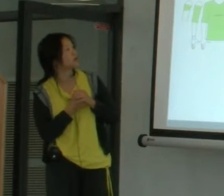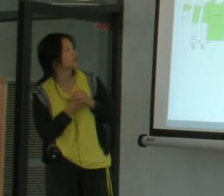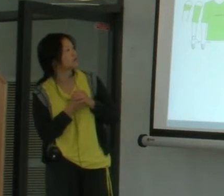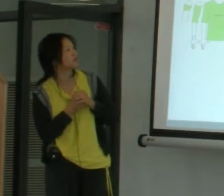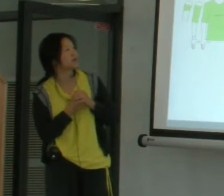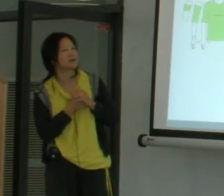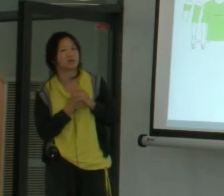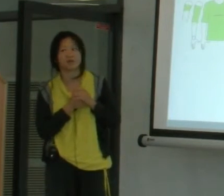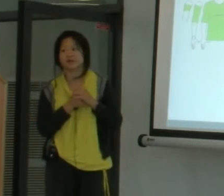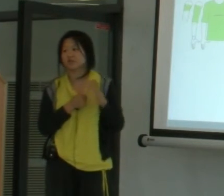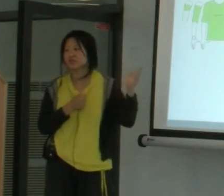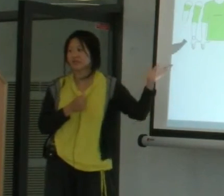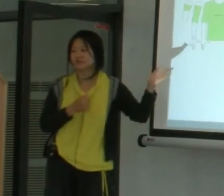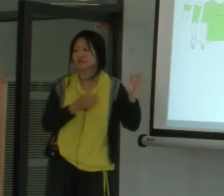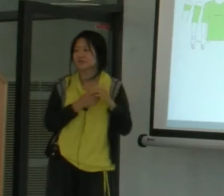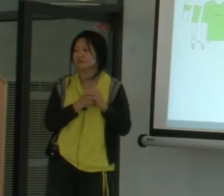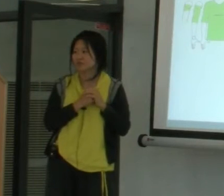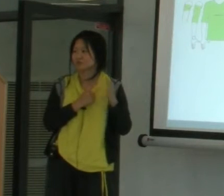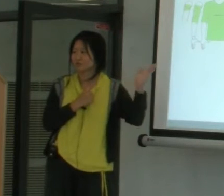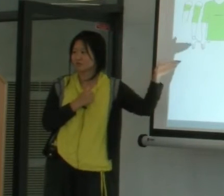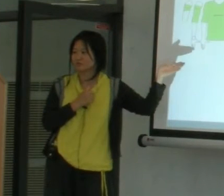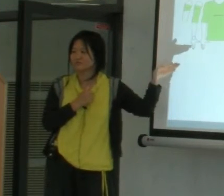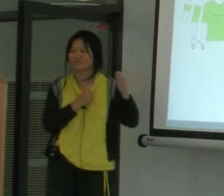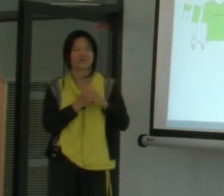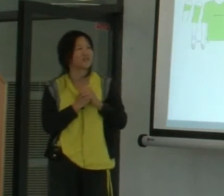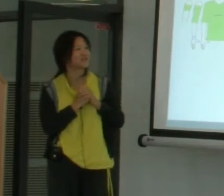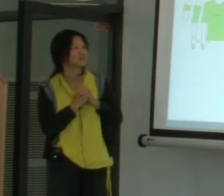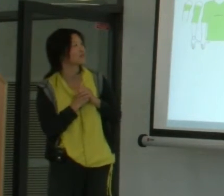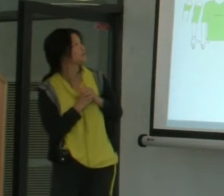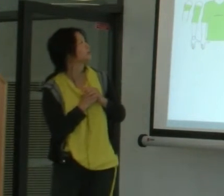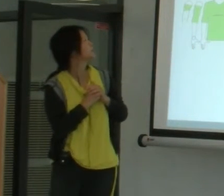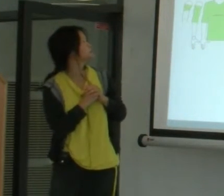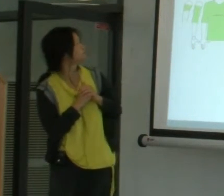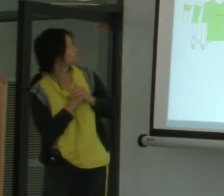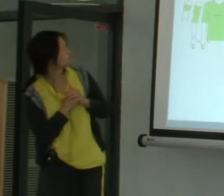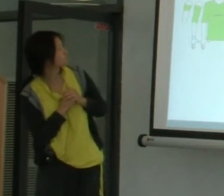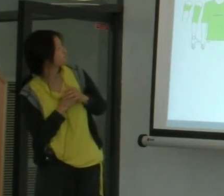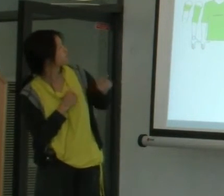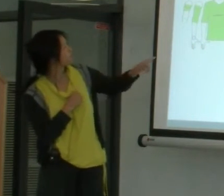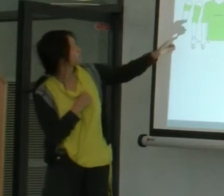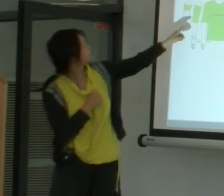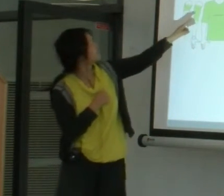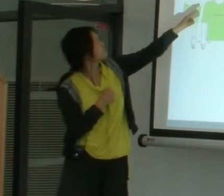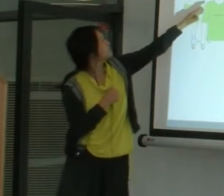Voilà, donc là, on a attaché des graphistes et donc ils ont fait des essais.